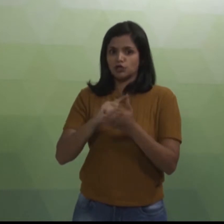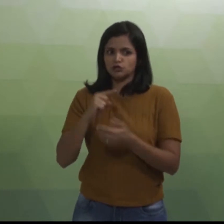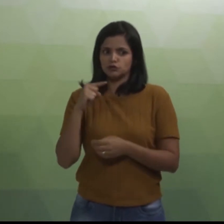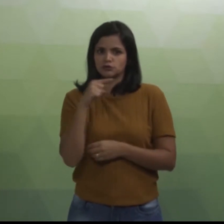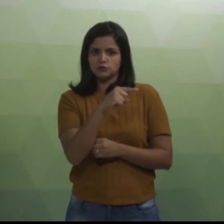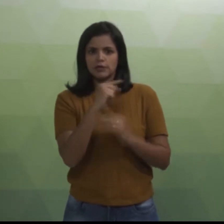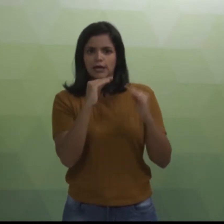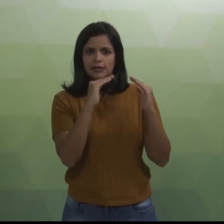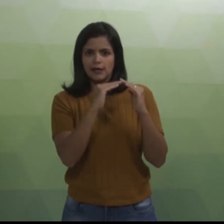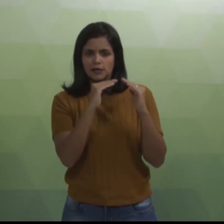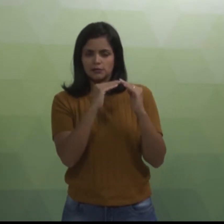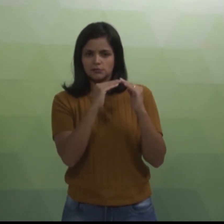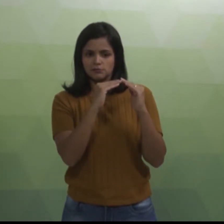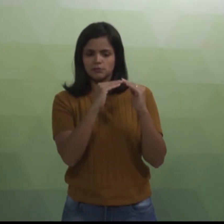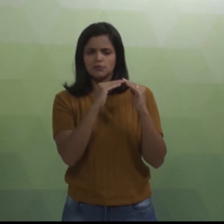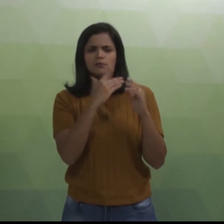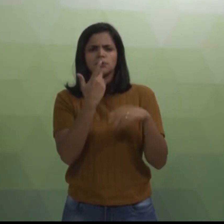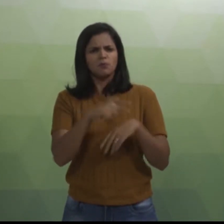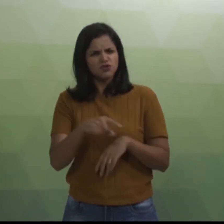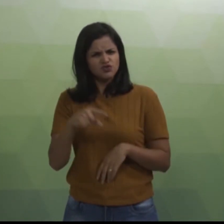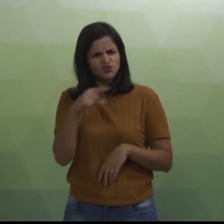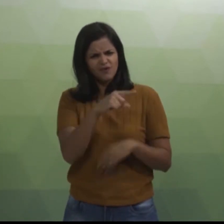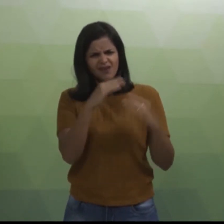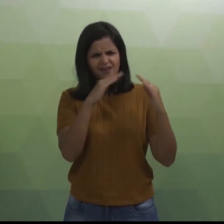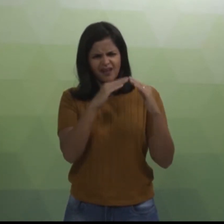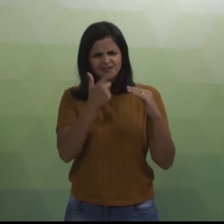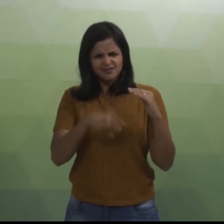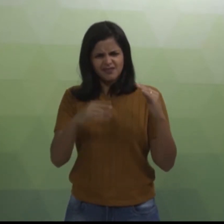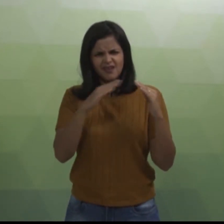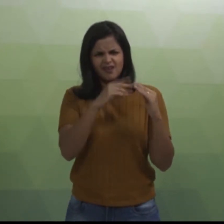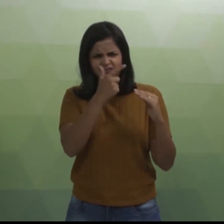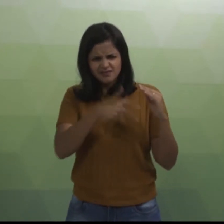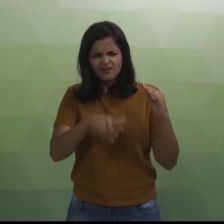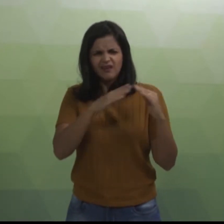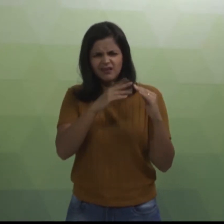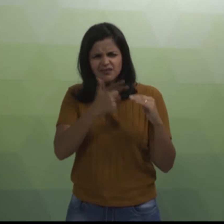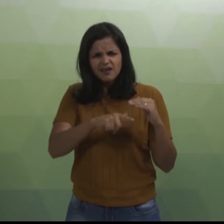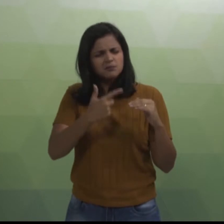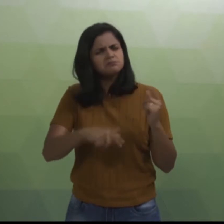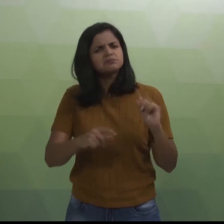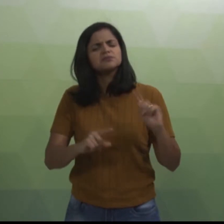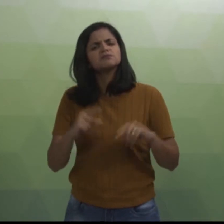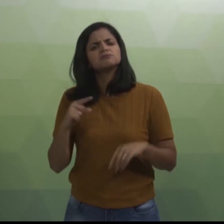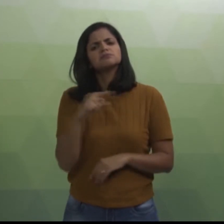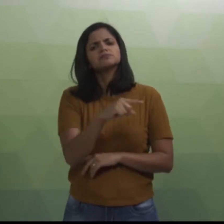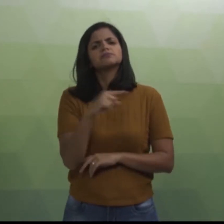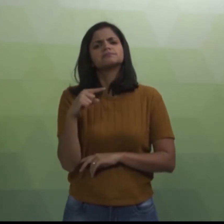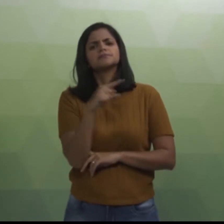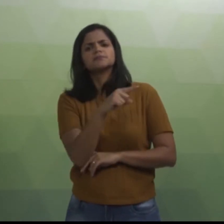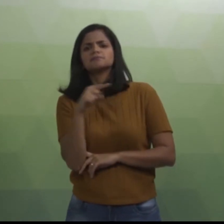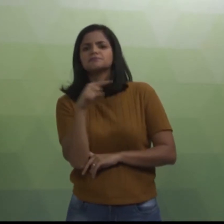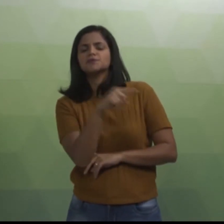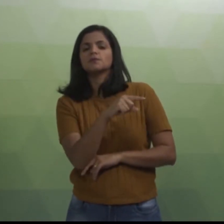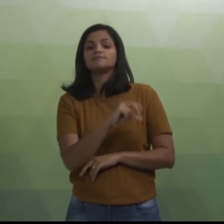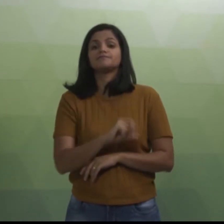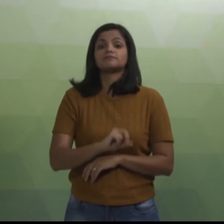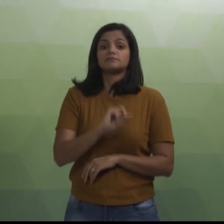Ali tem a marcação da casa. Eu posso marcar novamente ali? Eu não preciso falar casa, eu somente